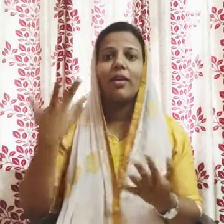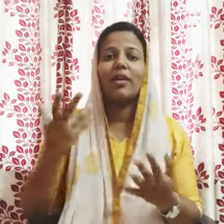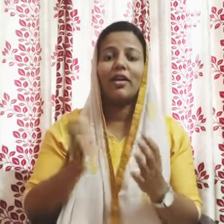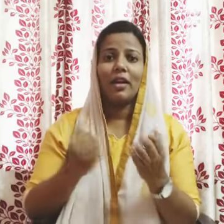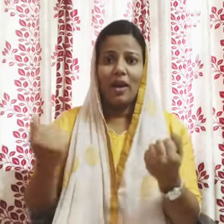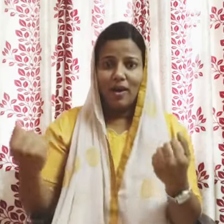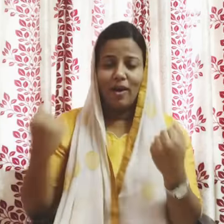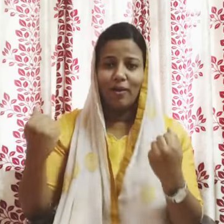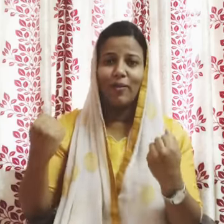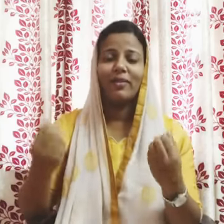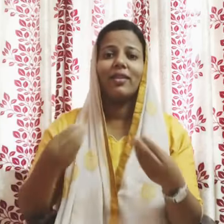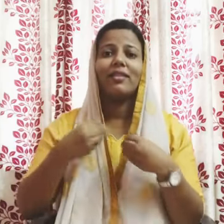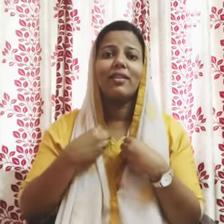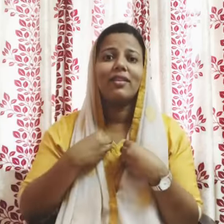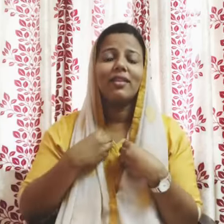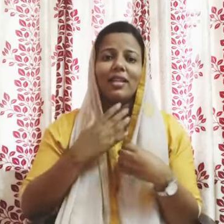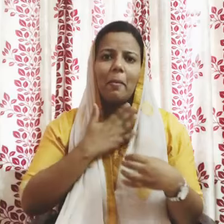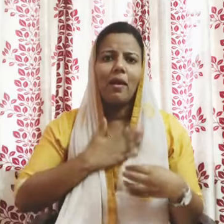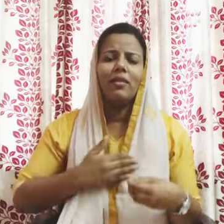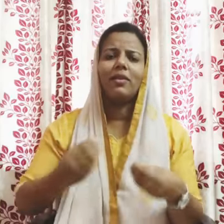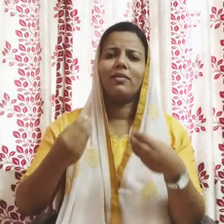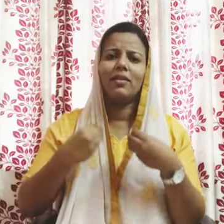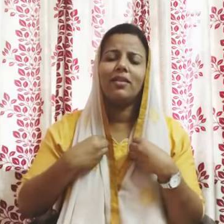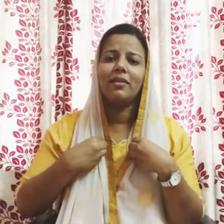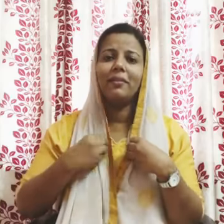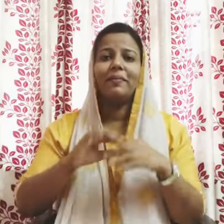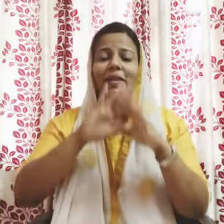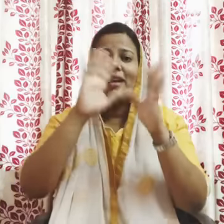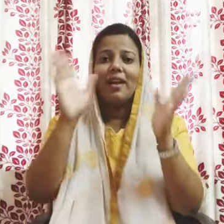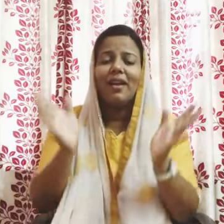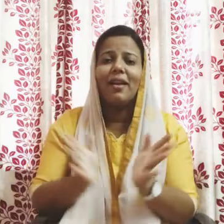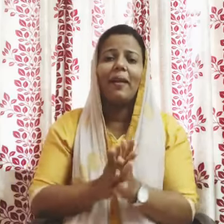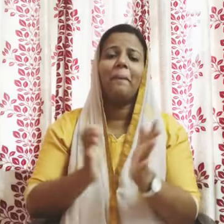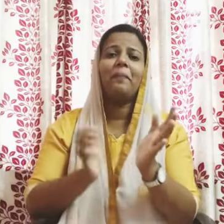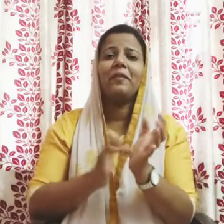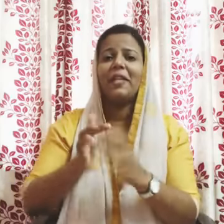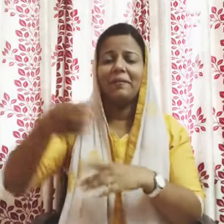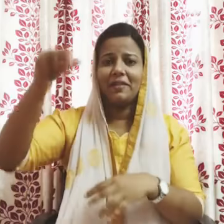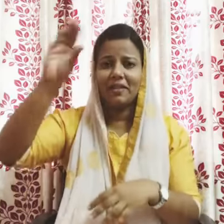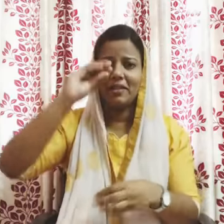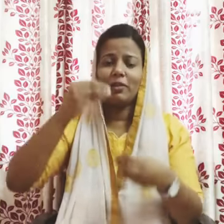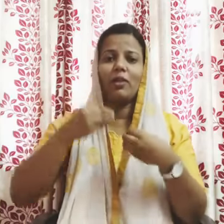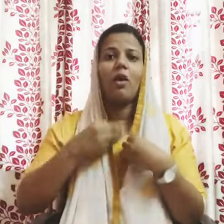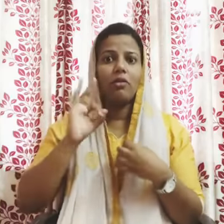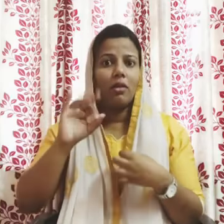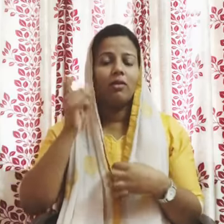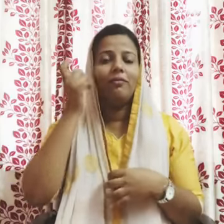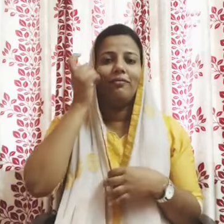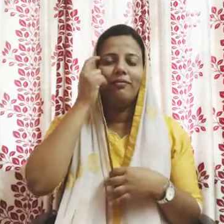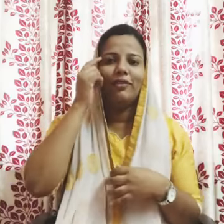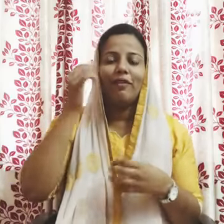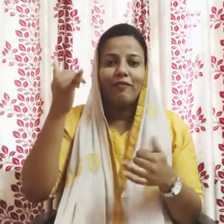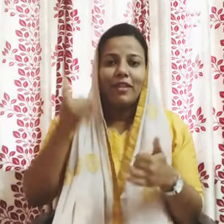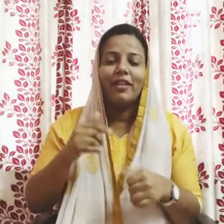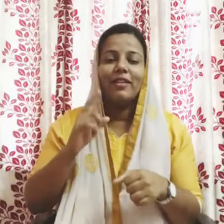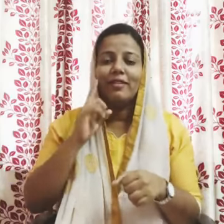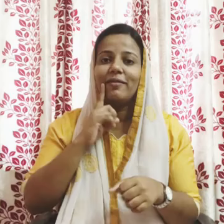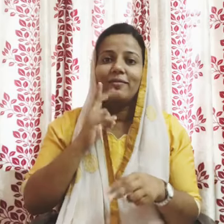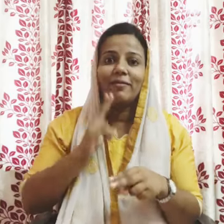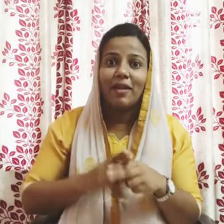ഉണർന്നത്, നമ്മൾ ആരോഗ്യത്തോടെ ഇരിക്കുന്നത്, നമ്മൾ സമാധാനത്തോടെ ഇരിക്കുന്നത്, ഇതെല്ലാം ദൈവത്തിന്റെ കൃപയാണ്. ആ ഒരു ബോധ്യം നമുക്ക് വരുമ്പോൾ നമുക്ക് സ്തോത്രം